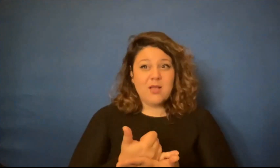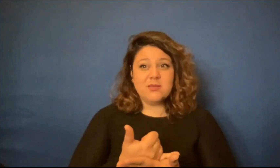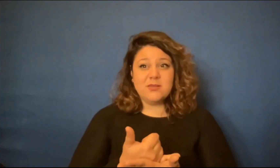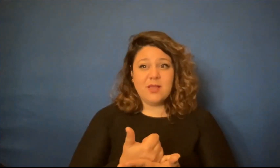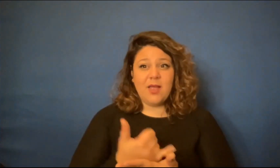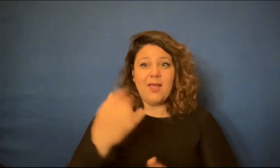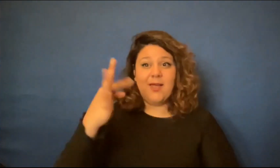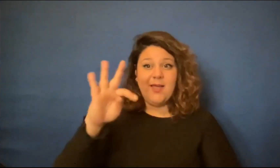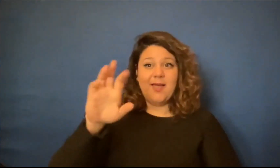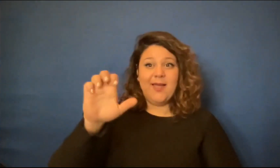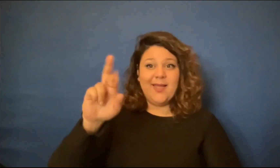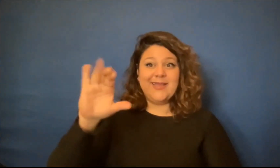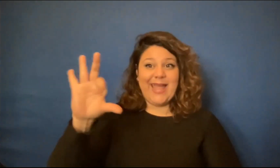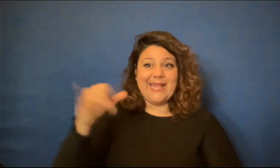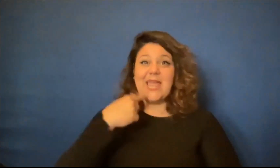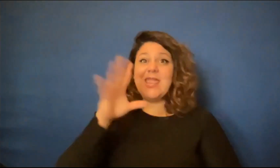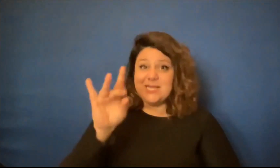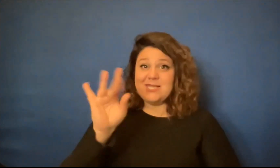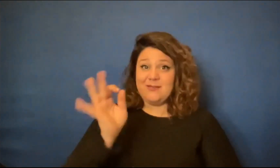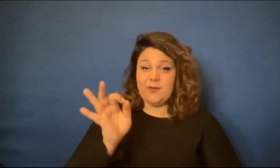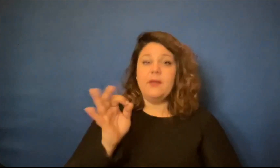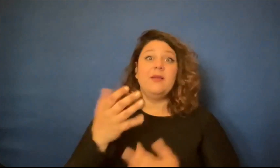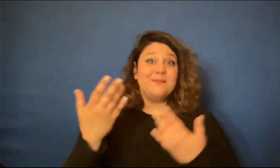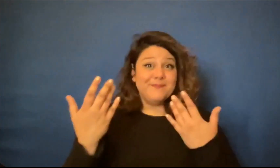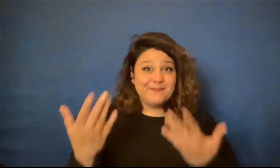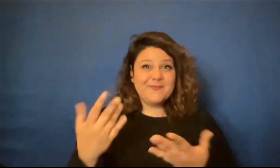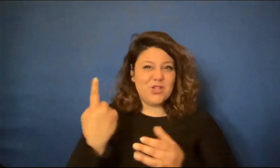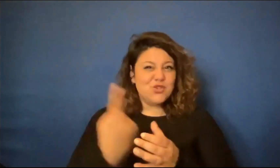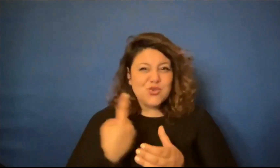Es así. Entonces, y esto,